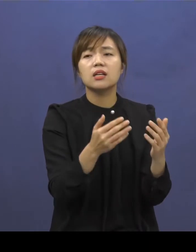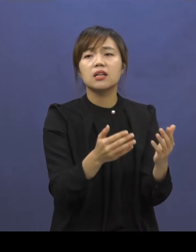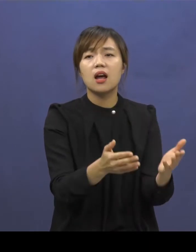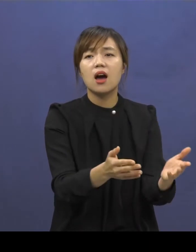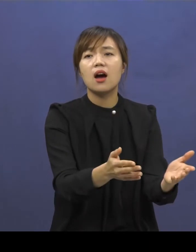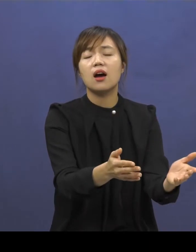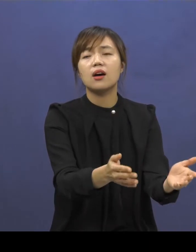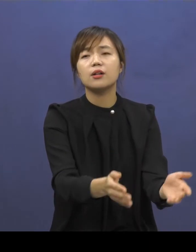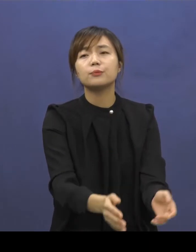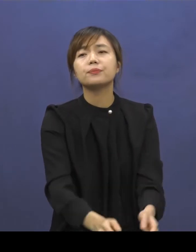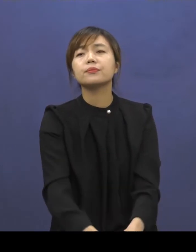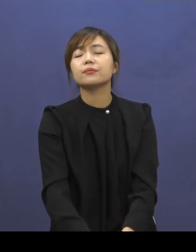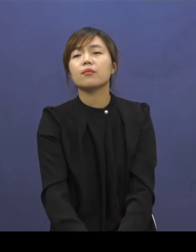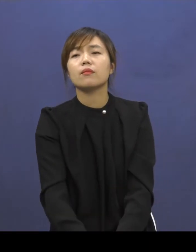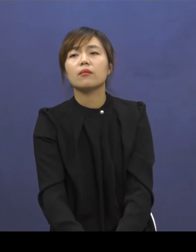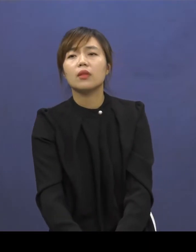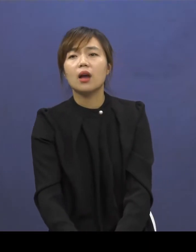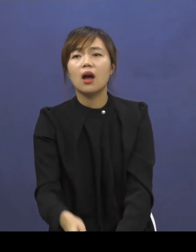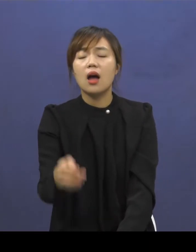고치리라.